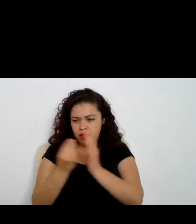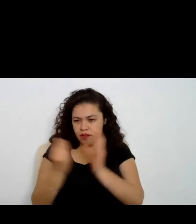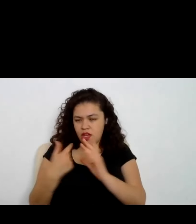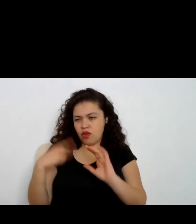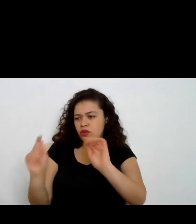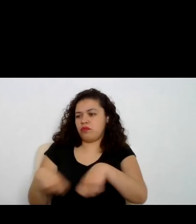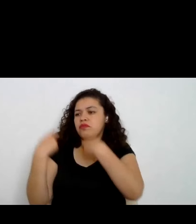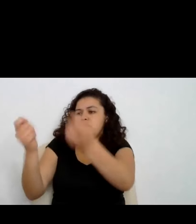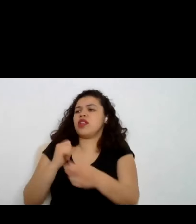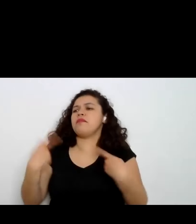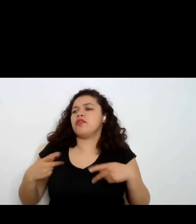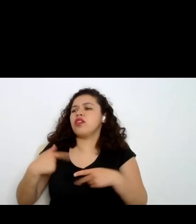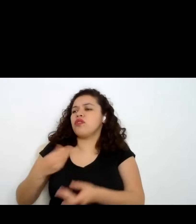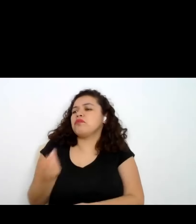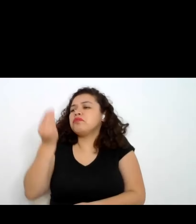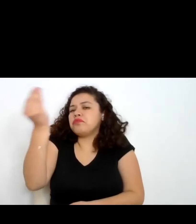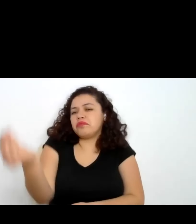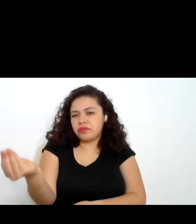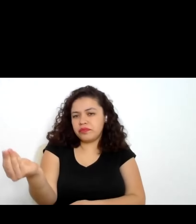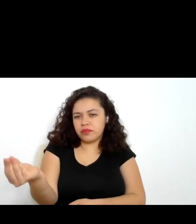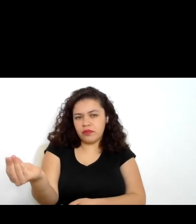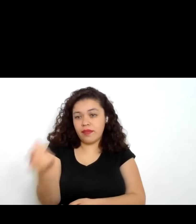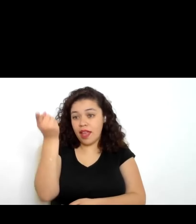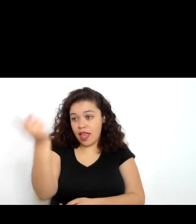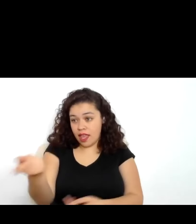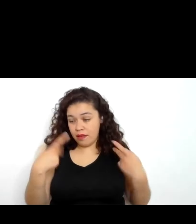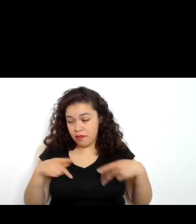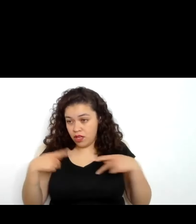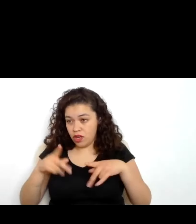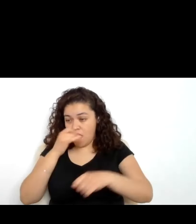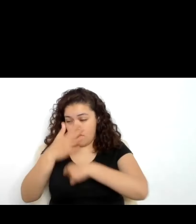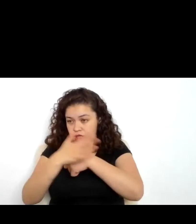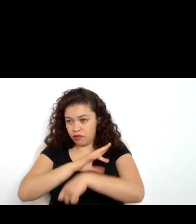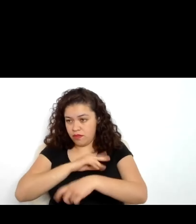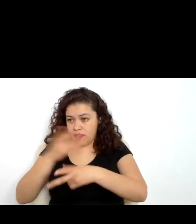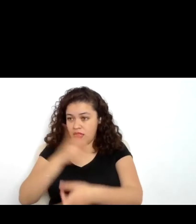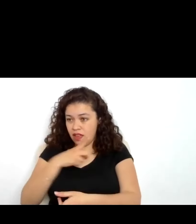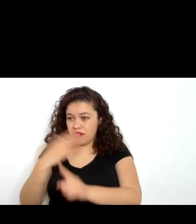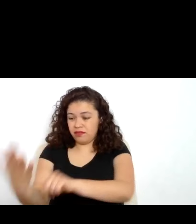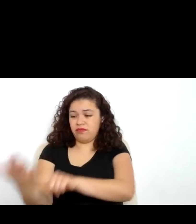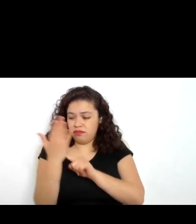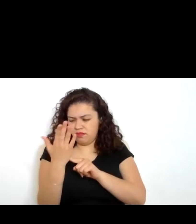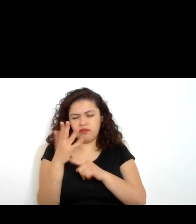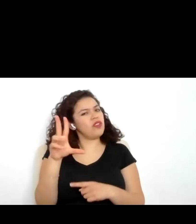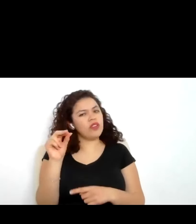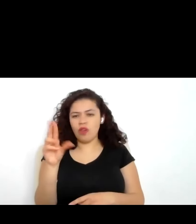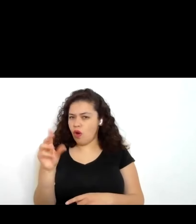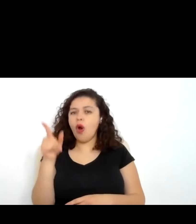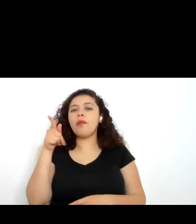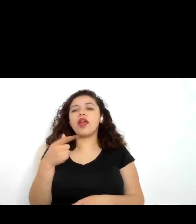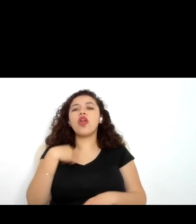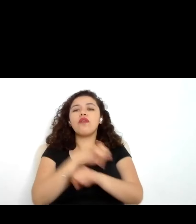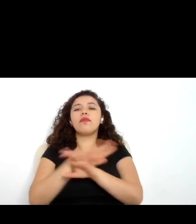a alguien, no está obligado a poner a mi disposición un aviso de privacidad porque son datos de contacto que yo